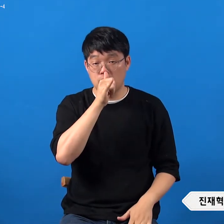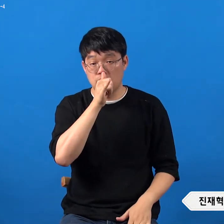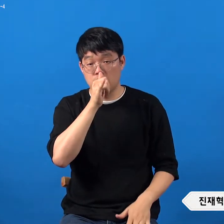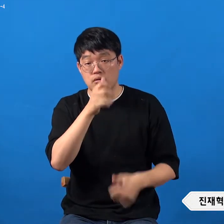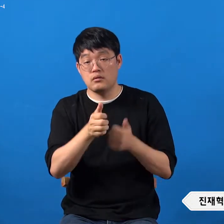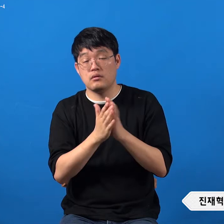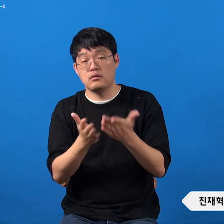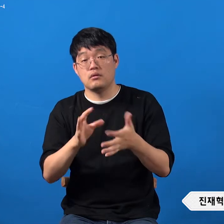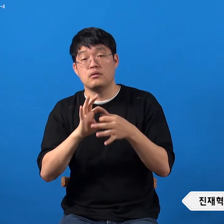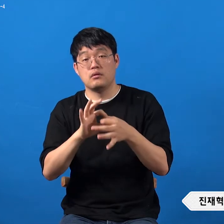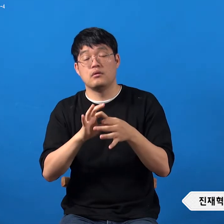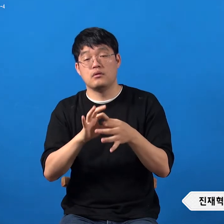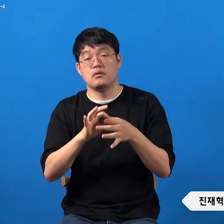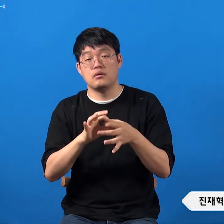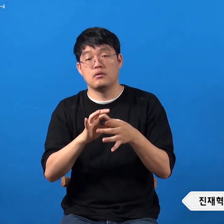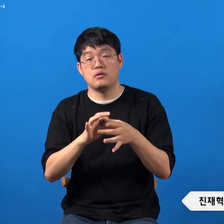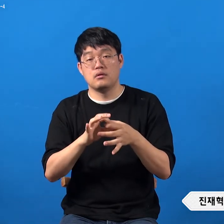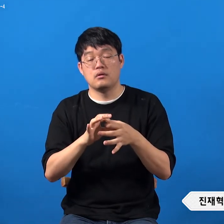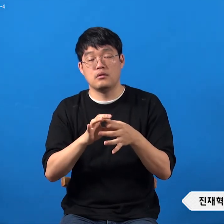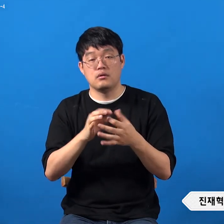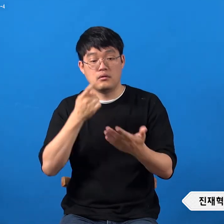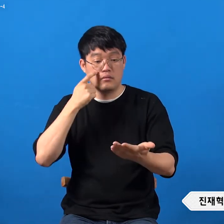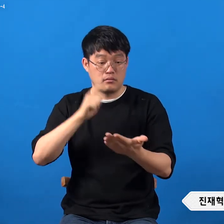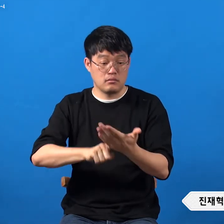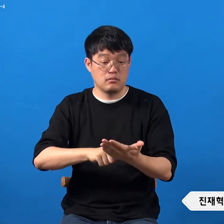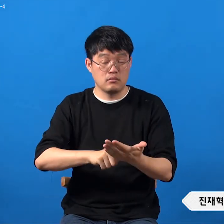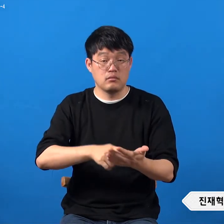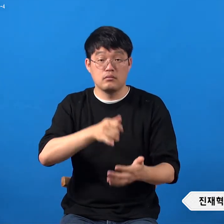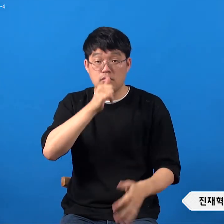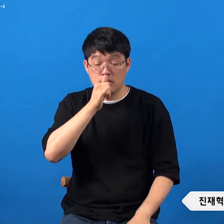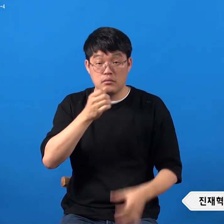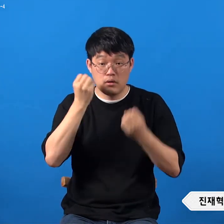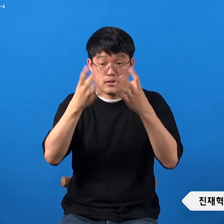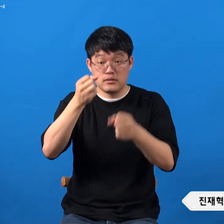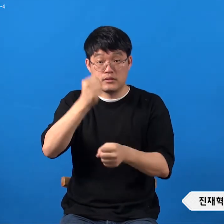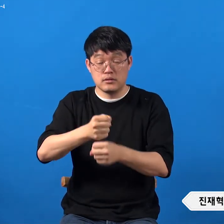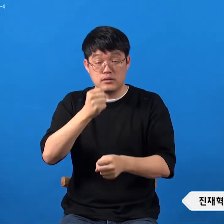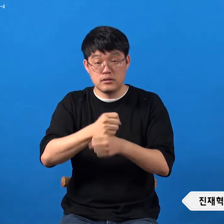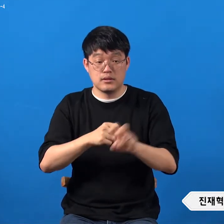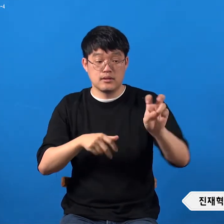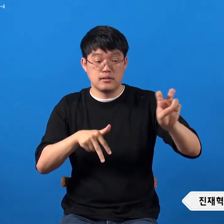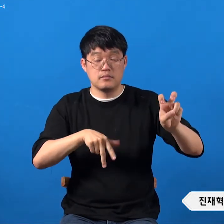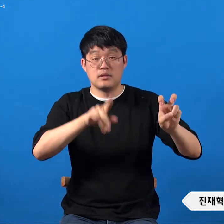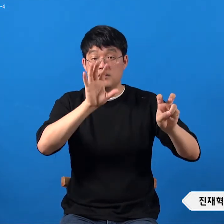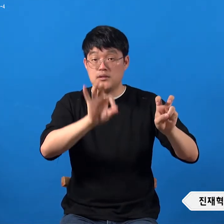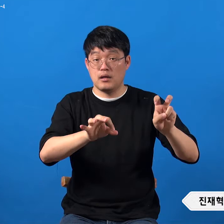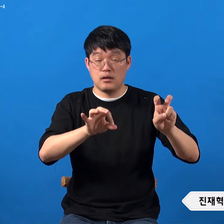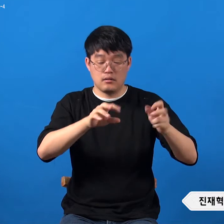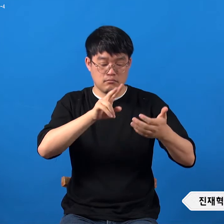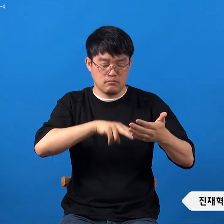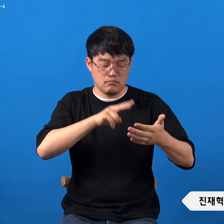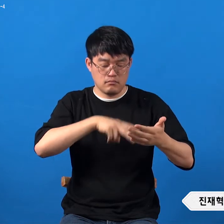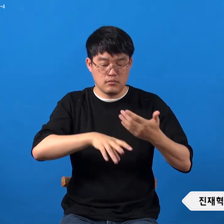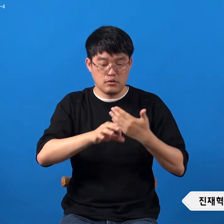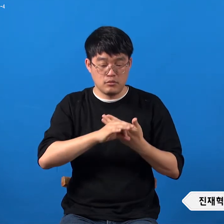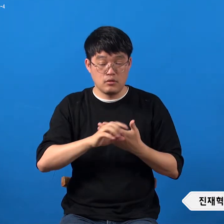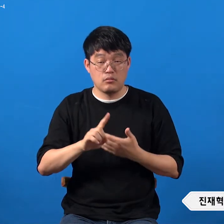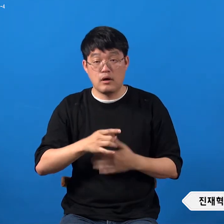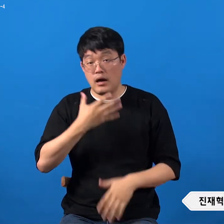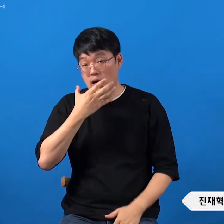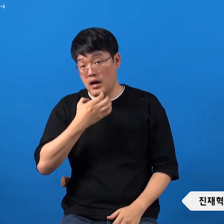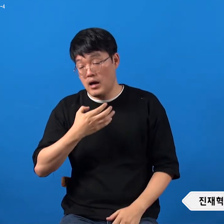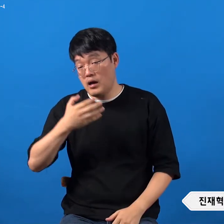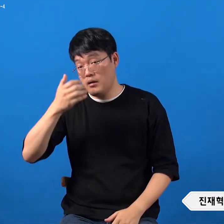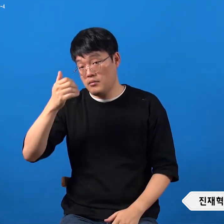우리는 성경을 통해서도 찾아볼 수 있습니다. 사실 창세기 20장에 보면 아브라함의 이복